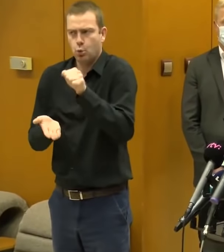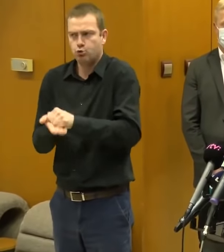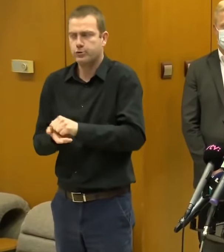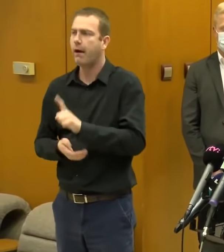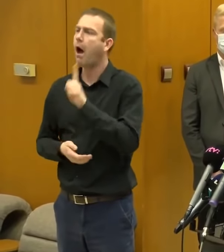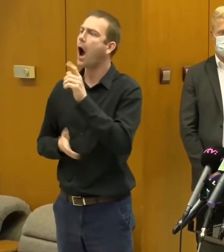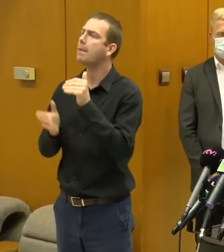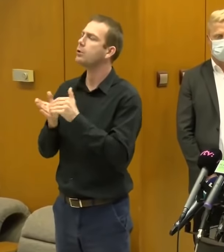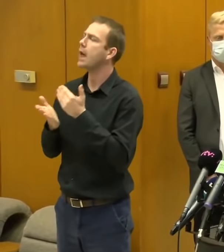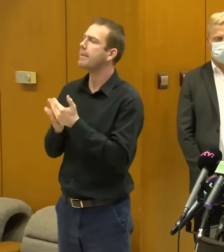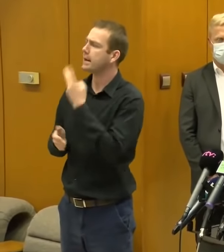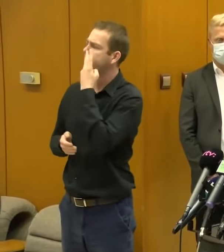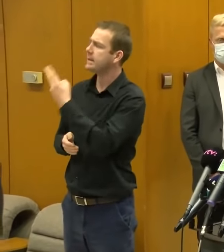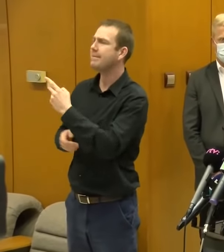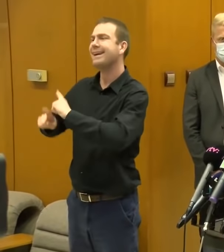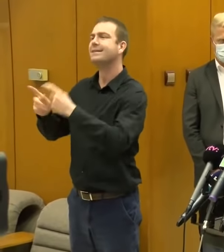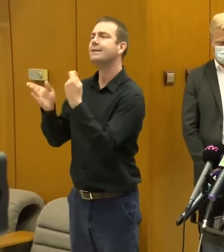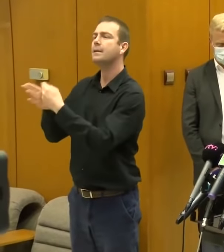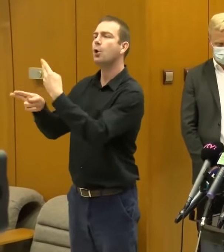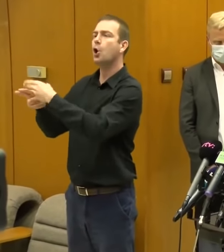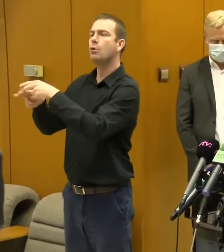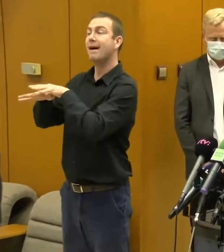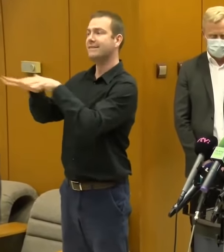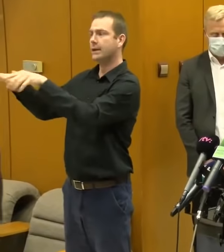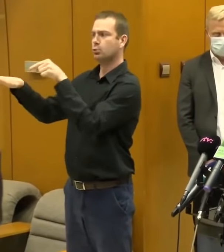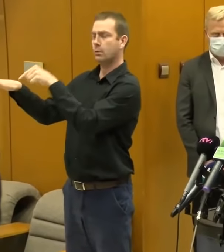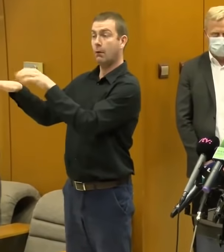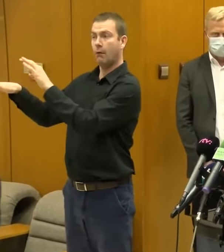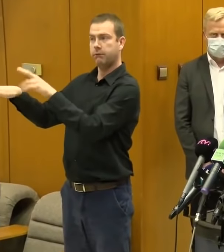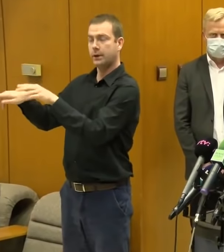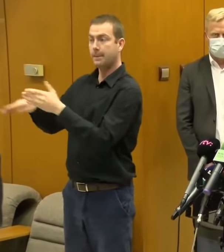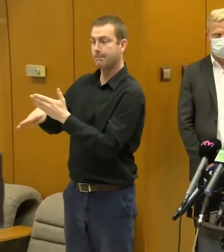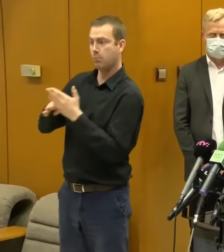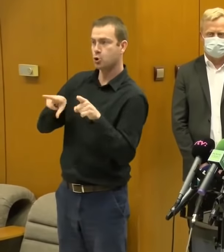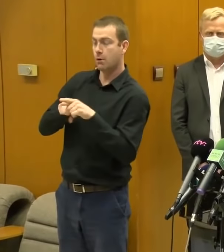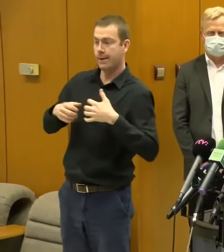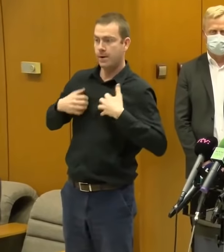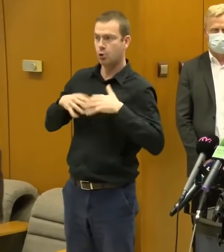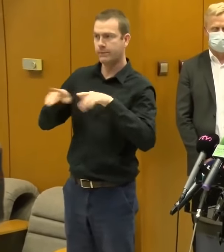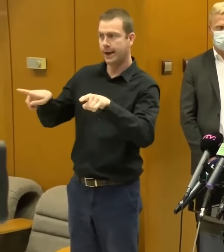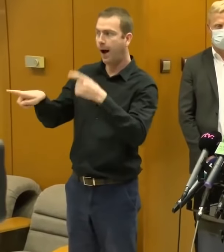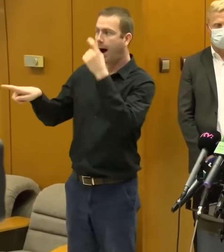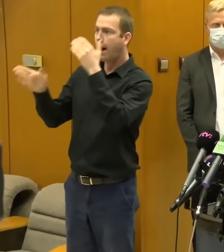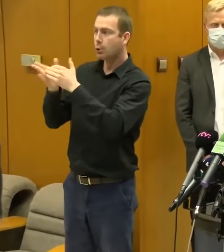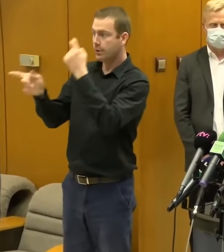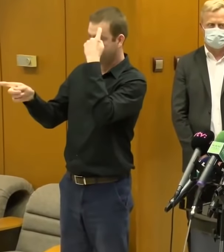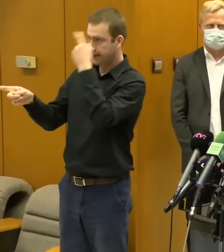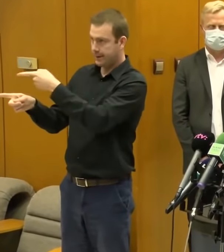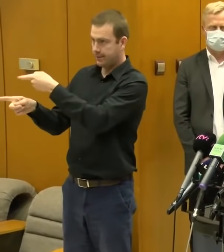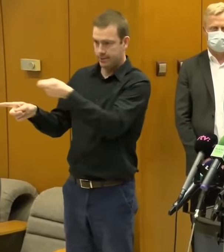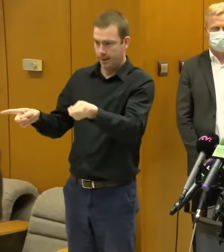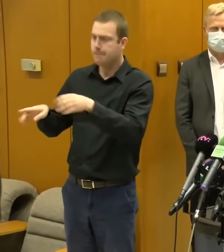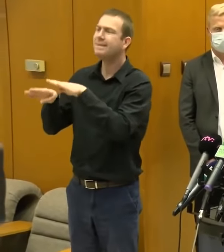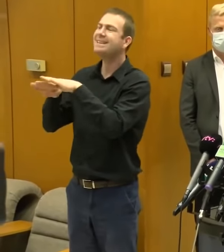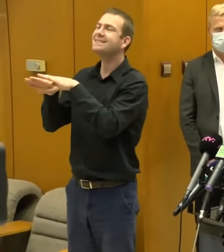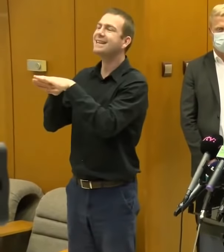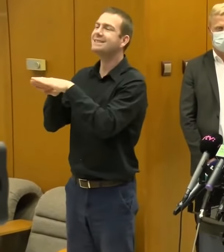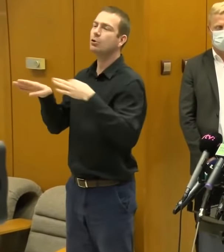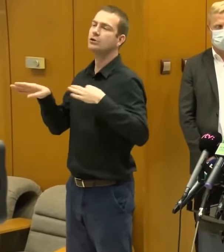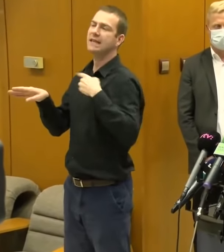registrované na iné vírusové ochorenia alebo na iné infekčné ochorenia, aby ministerstvo